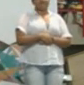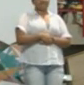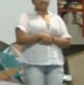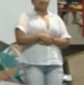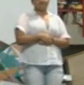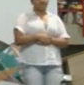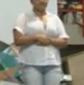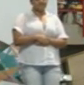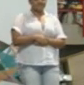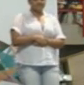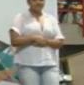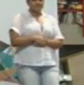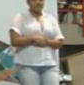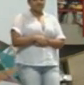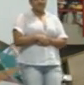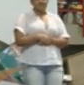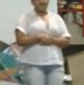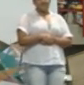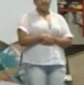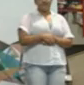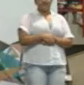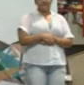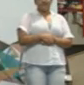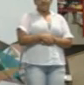Vamos lá. Gente...